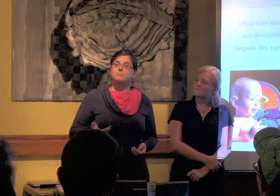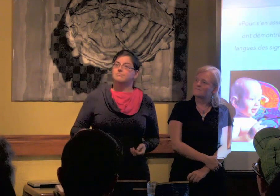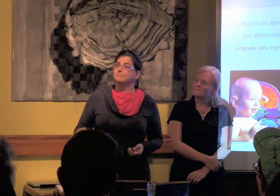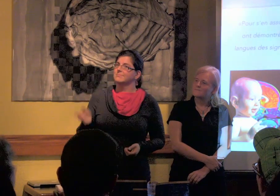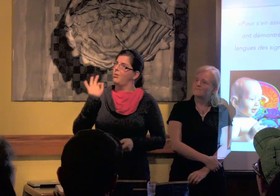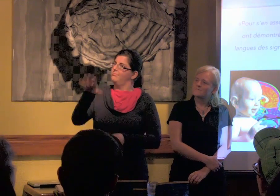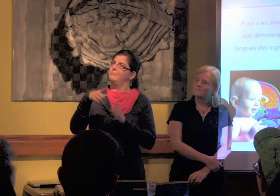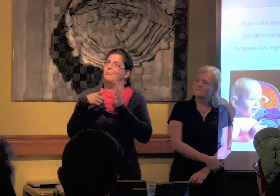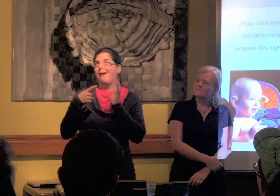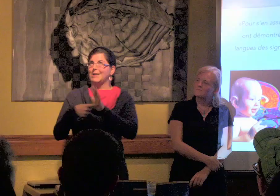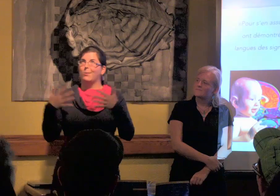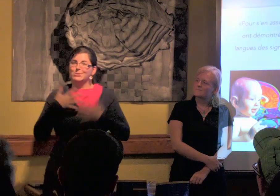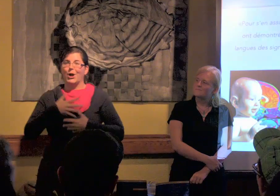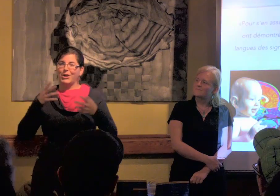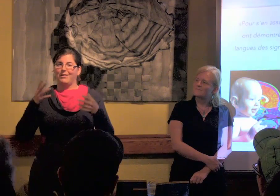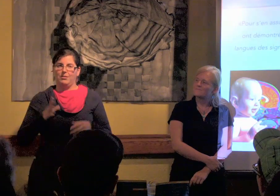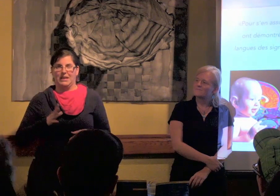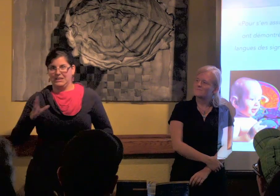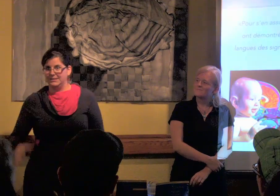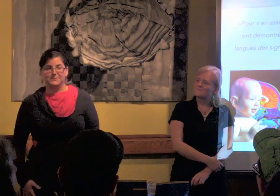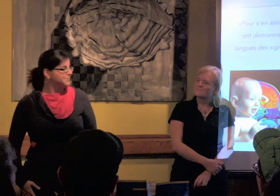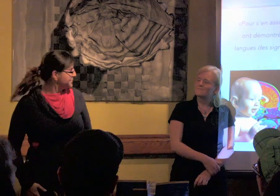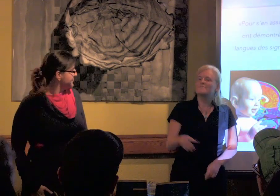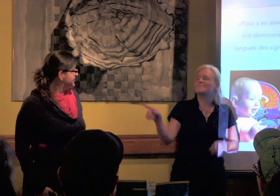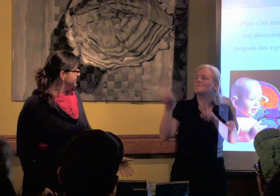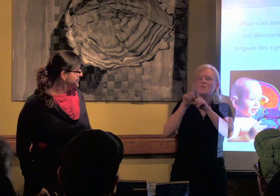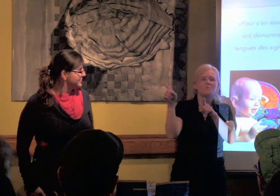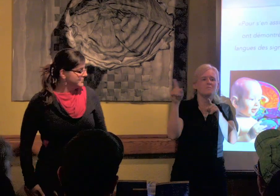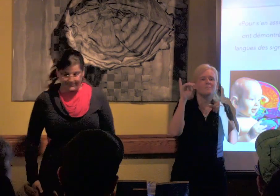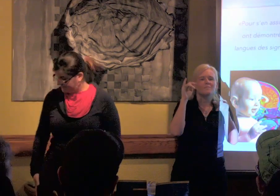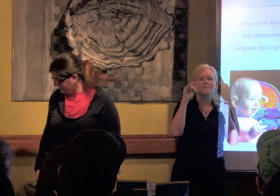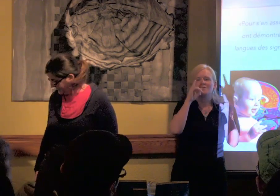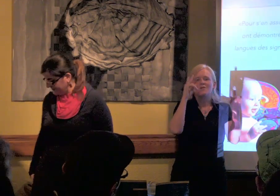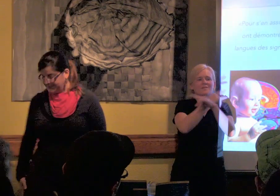stimuler par une stimulation du langage nécessaire pour les jeunes enfants.